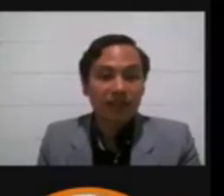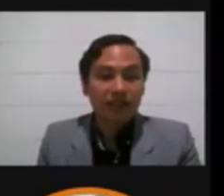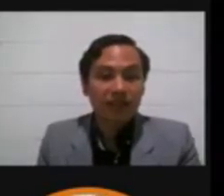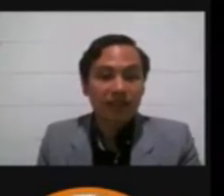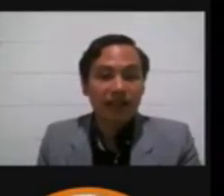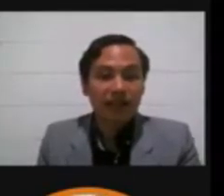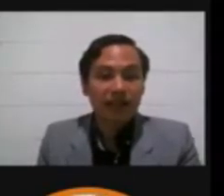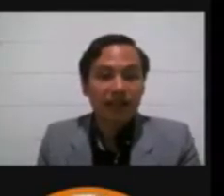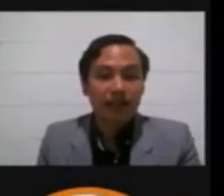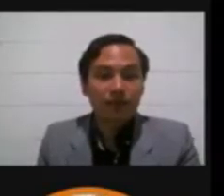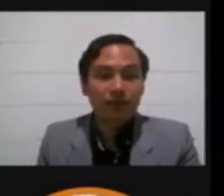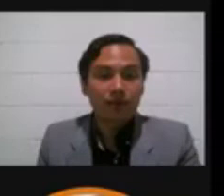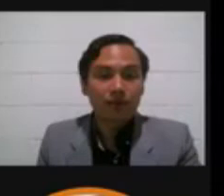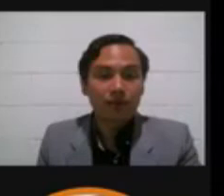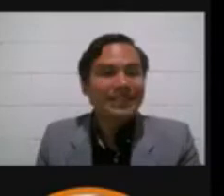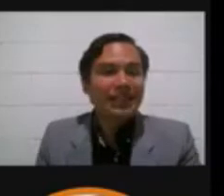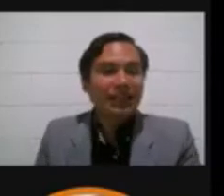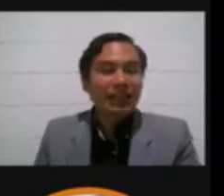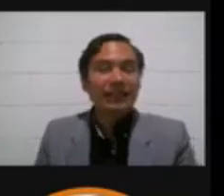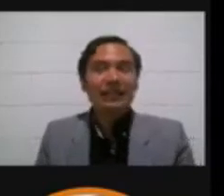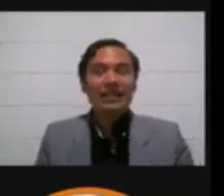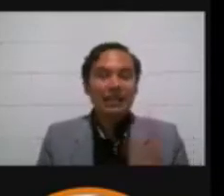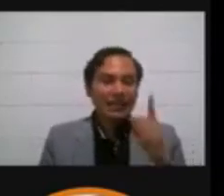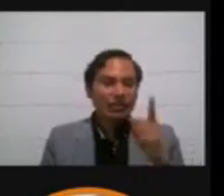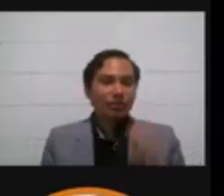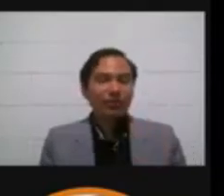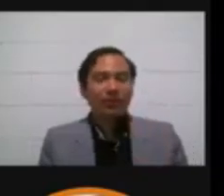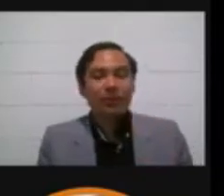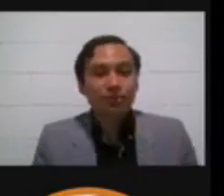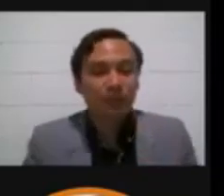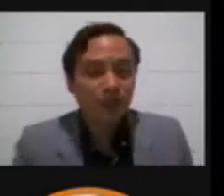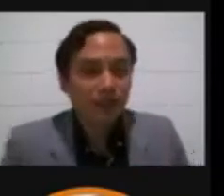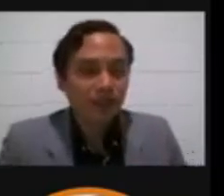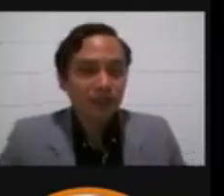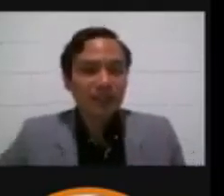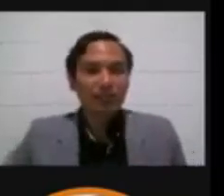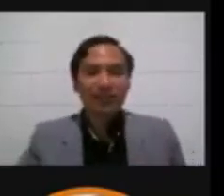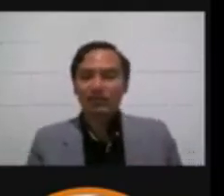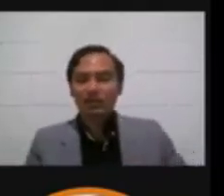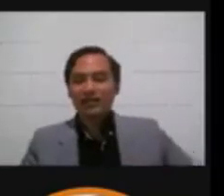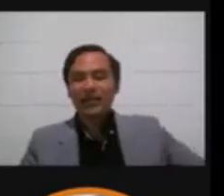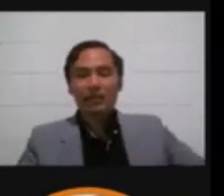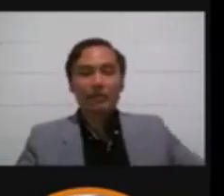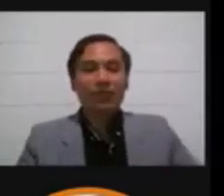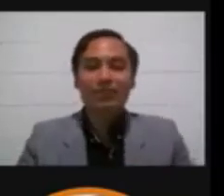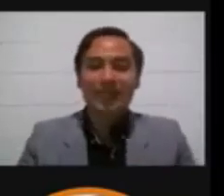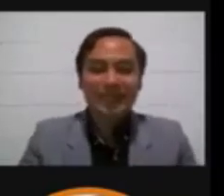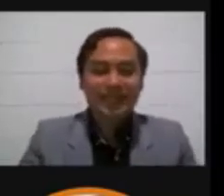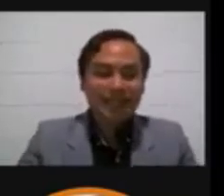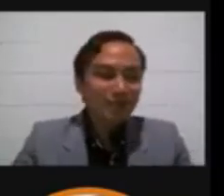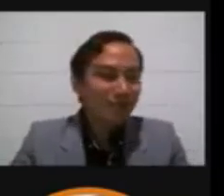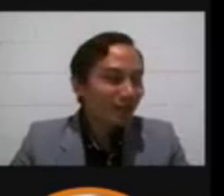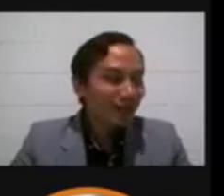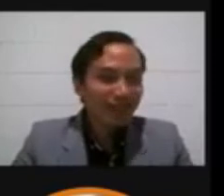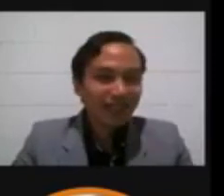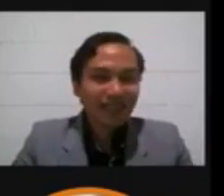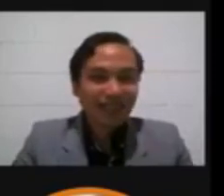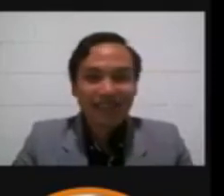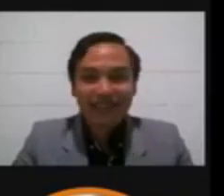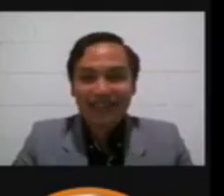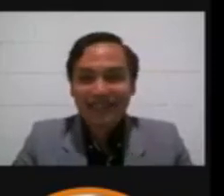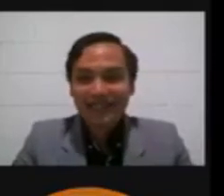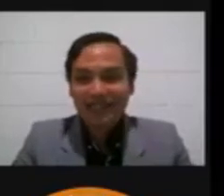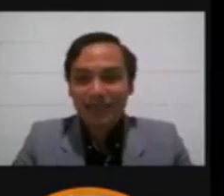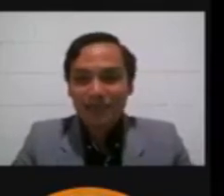Derecho a la vida, a un hombre, a salud, educación. Sí, y esto me gusta, porque cuando decimos derecho a la vida, y hoy también que está como un poco